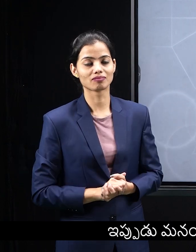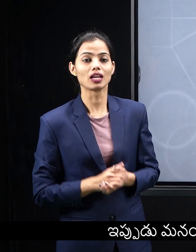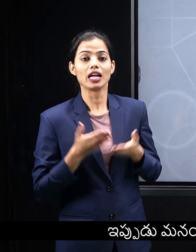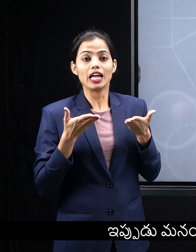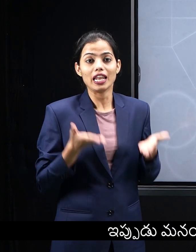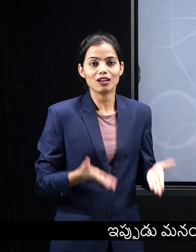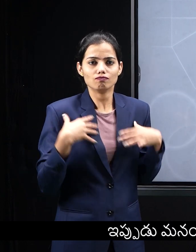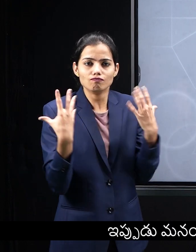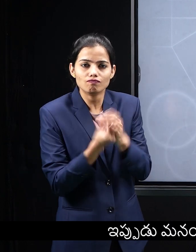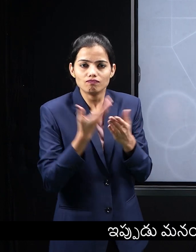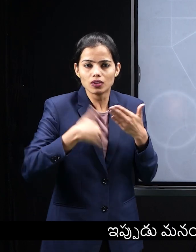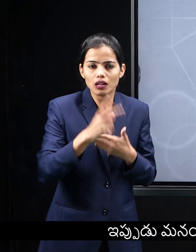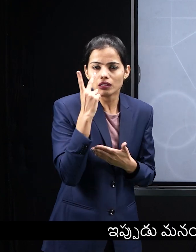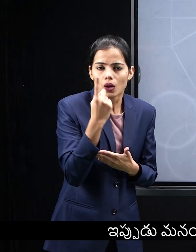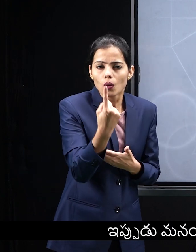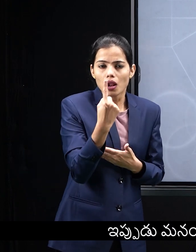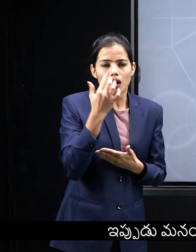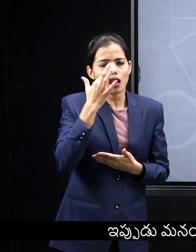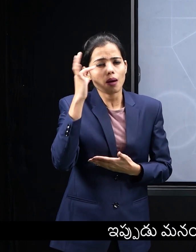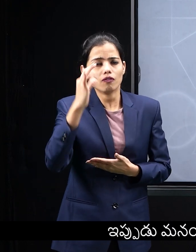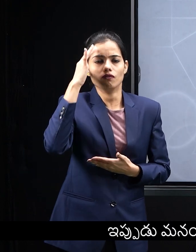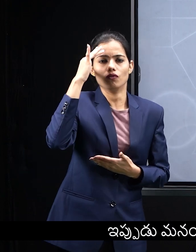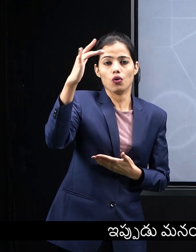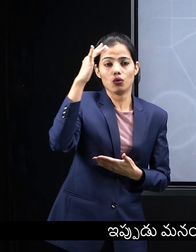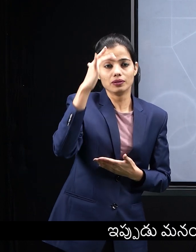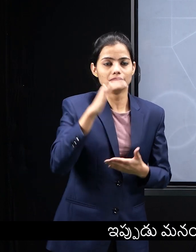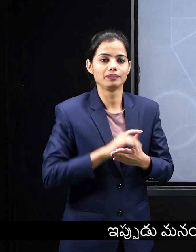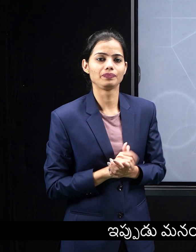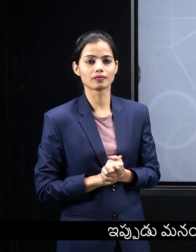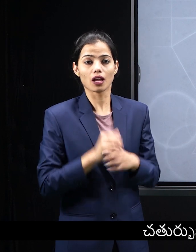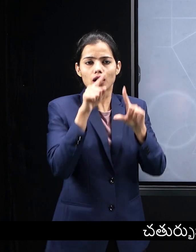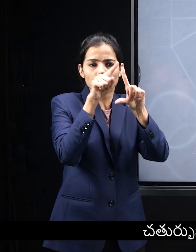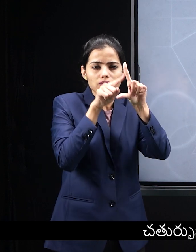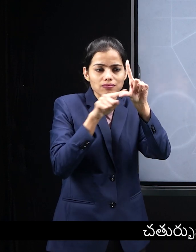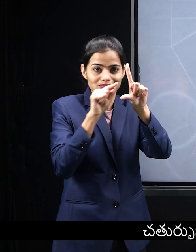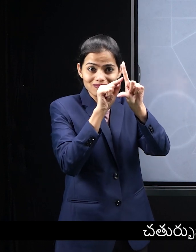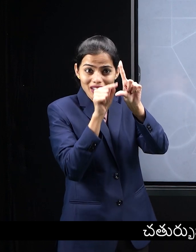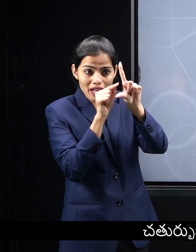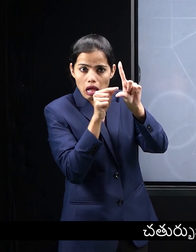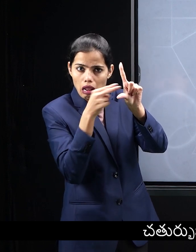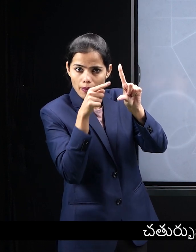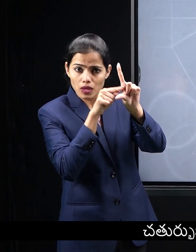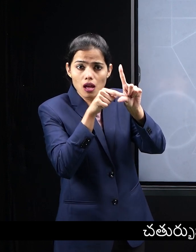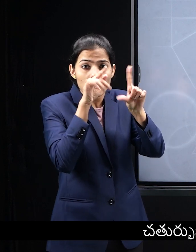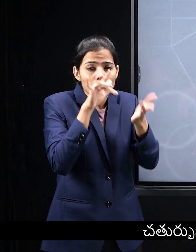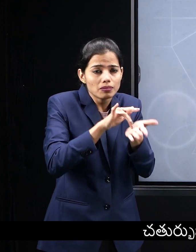ఇప్పుడు మనం ఒక ముఖ్యమైన సిద్ధాంతాన్ని చూస్తాము. చతుర్భుజం యొక్క యాంగిల్ సమ్